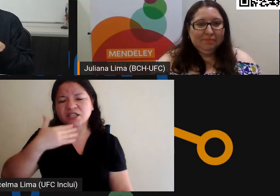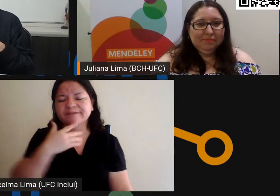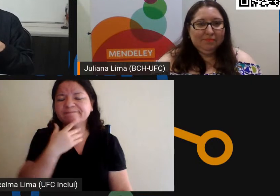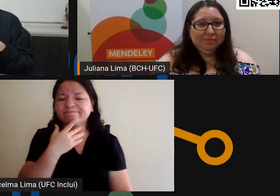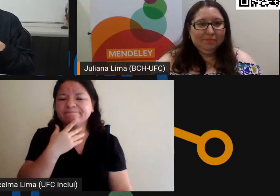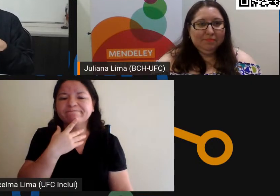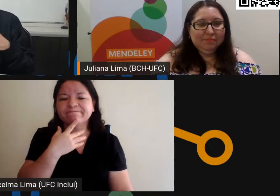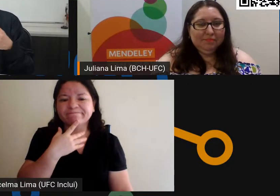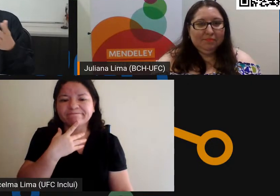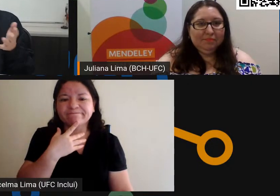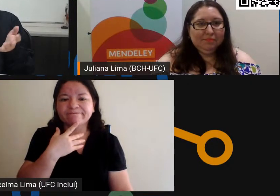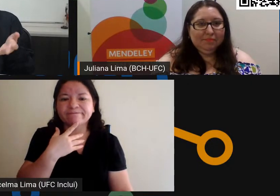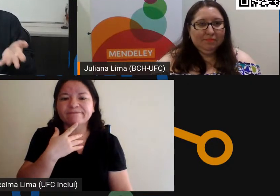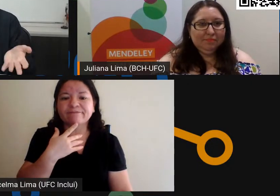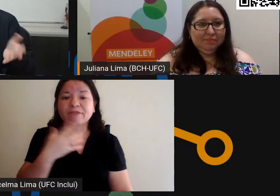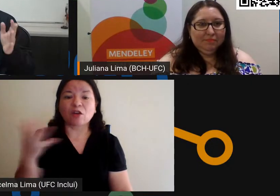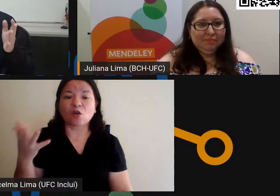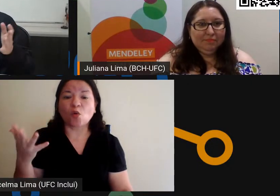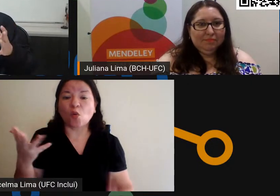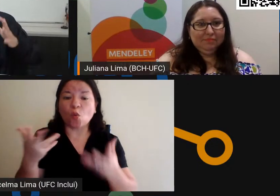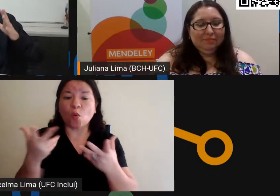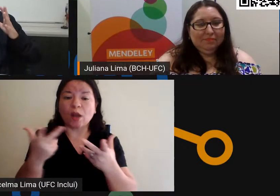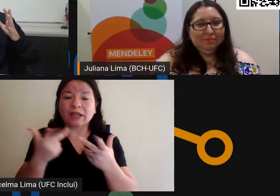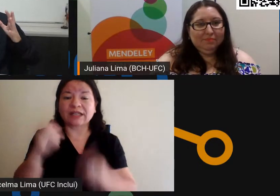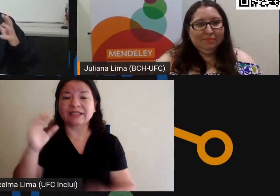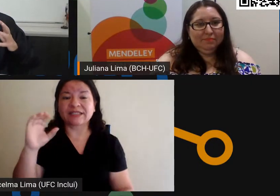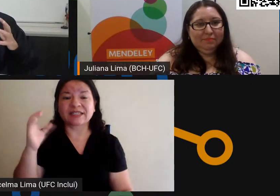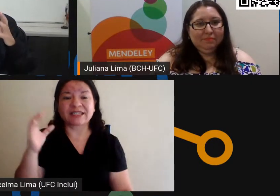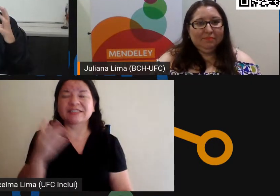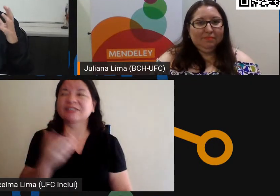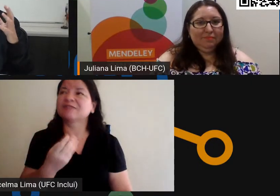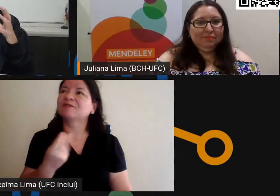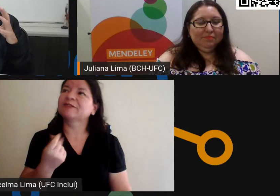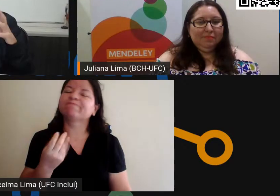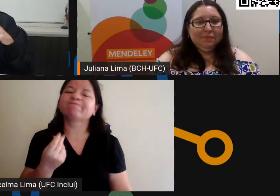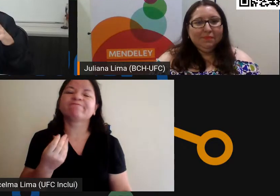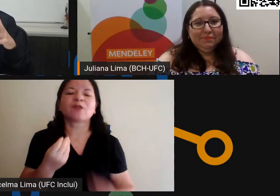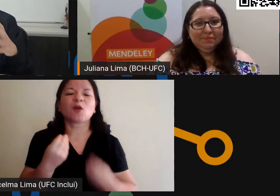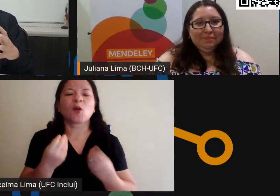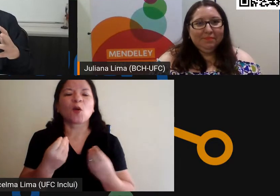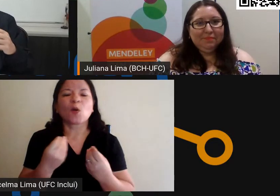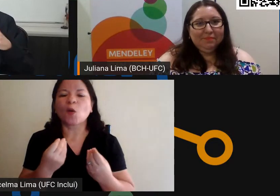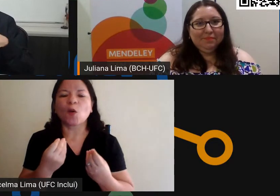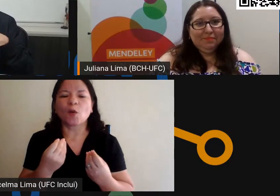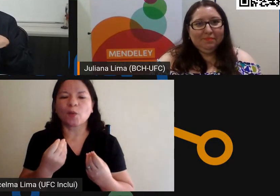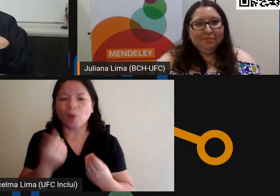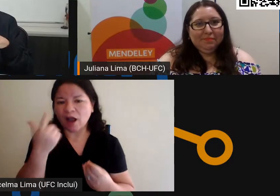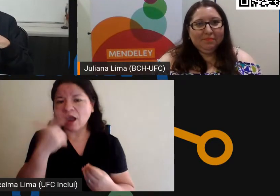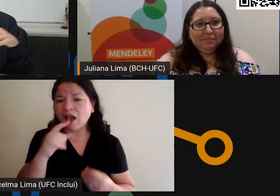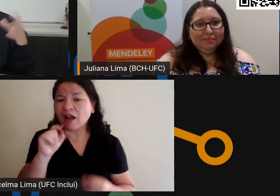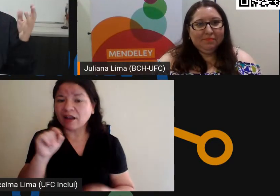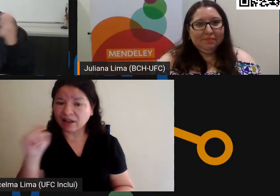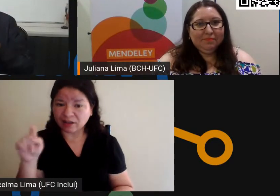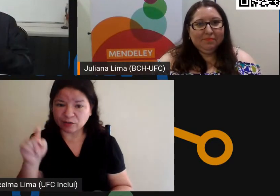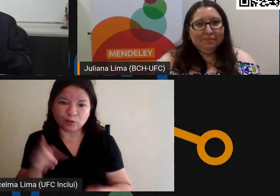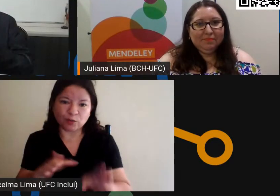É, de qualidade científica, não dá. É como você pegar assim, ó, quem você recomenda, sei